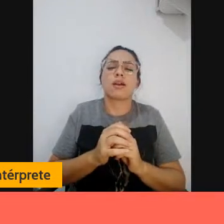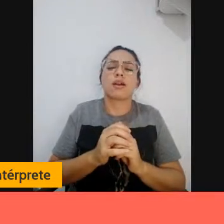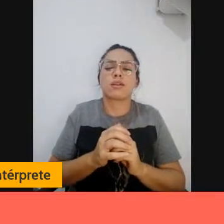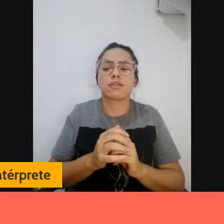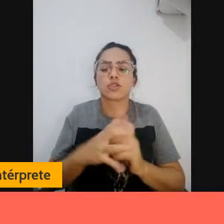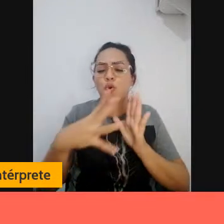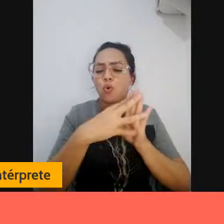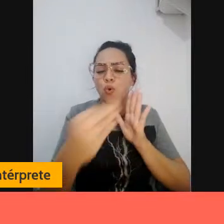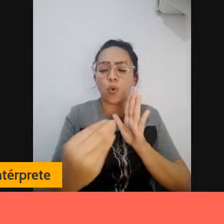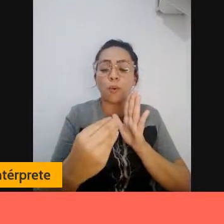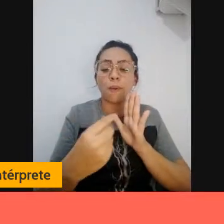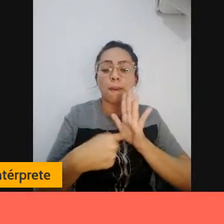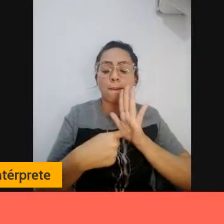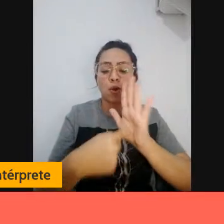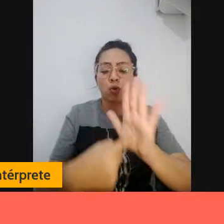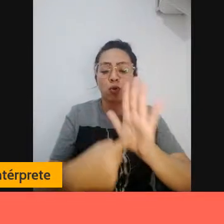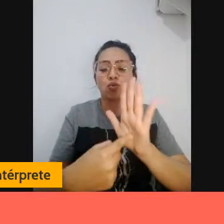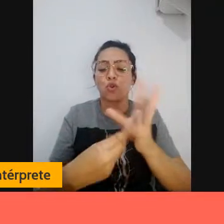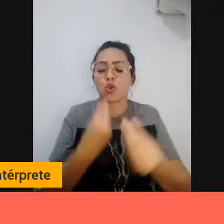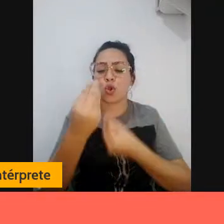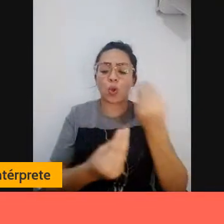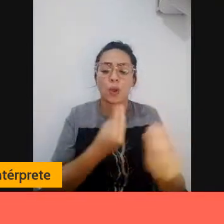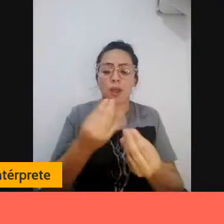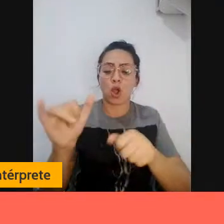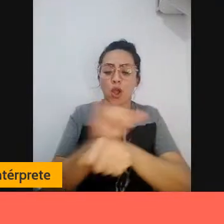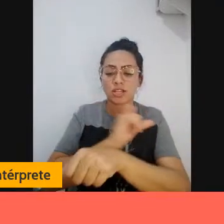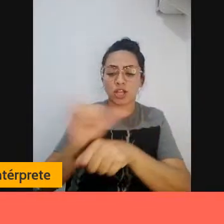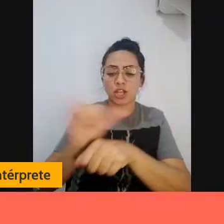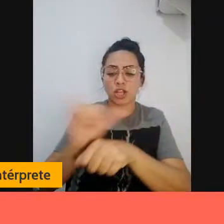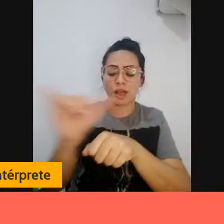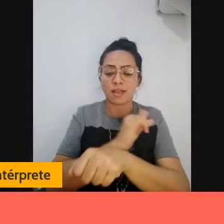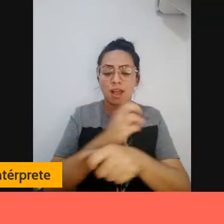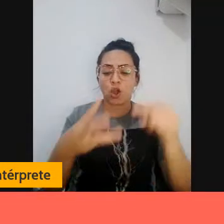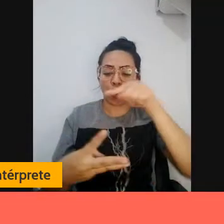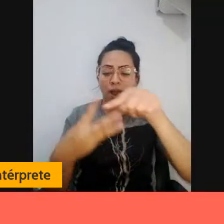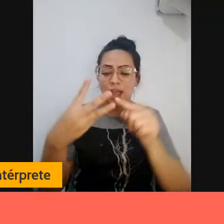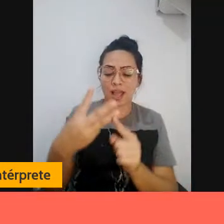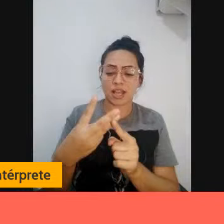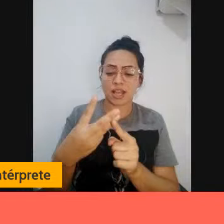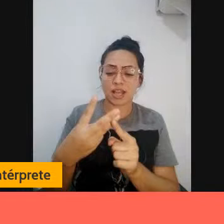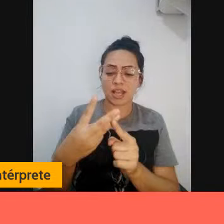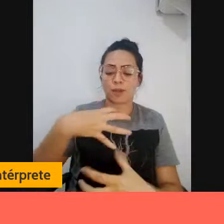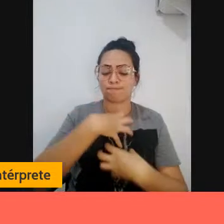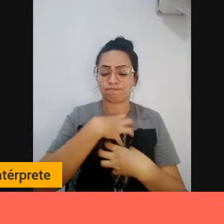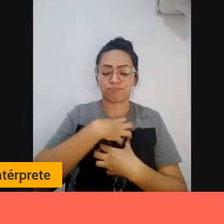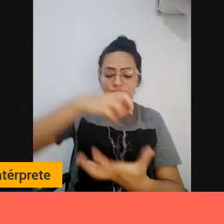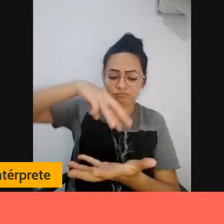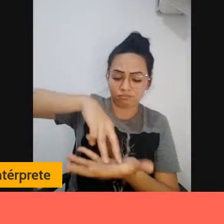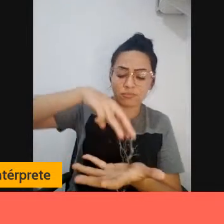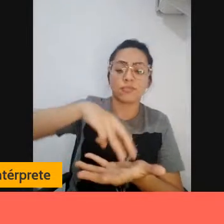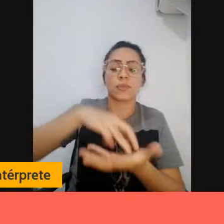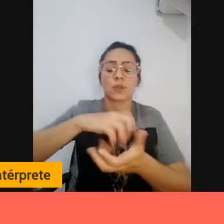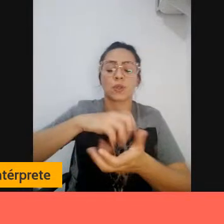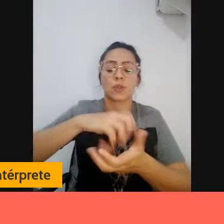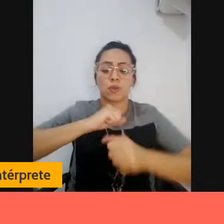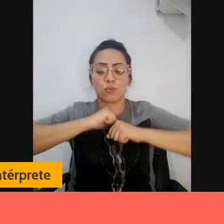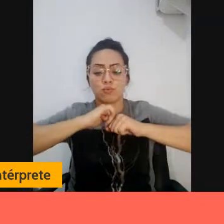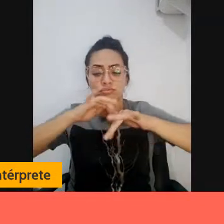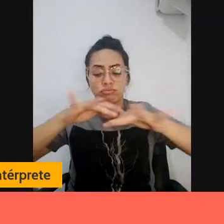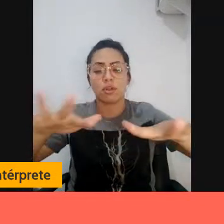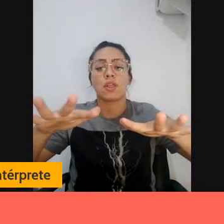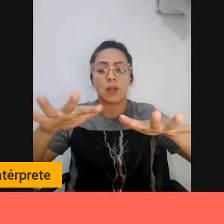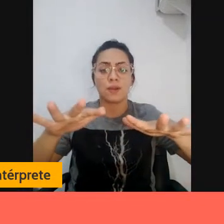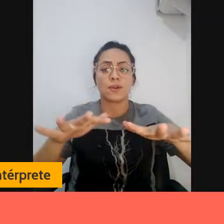como articular essas três funções da universidade, como articular a extensão com